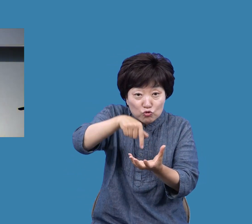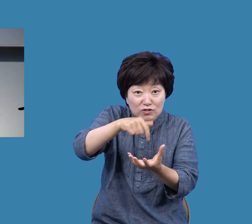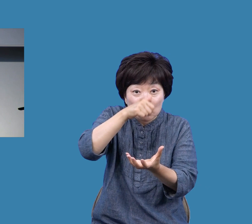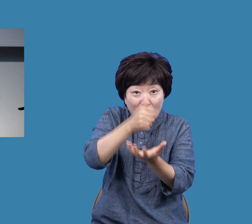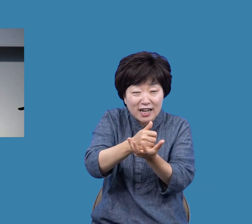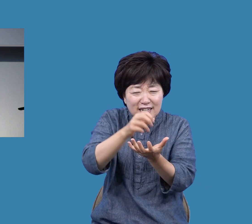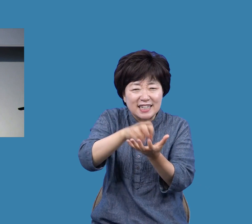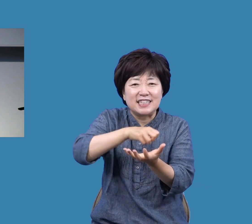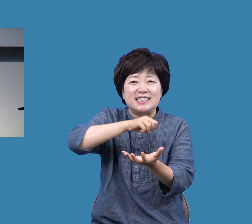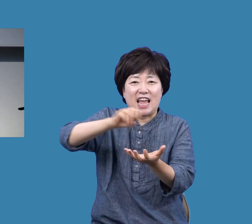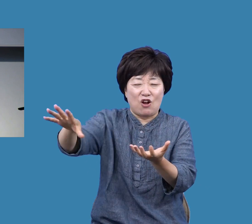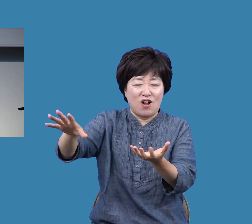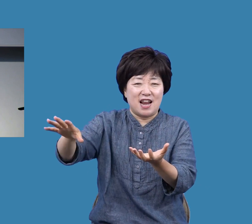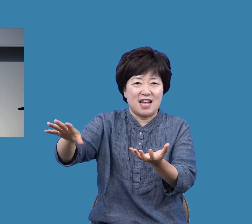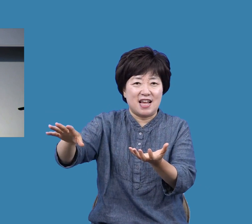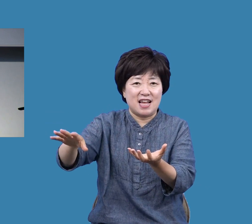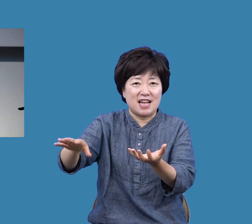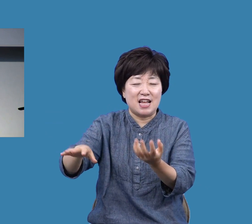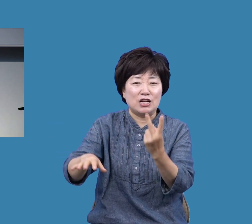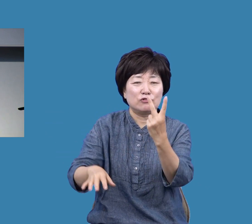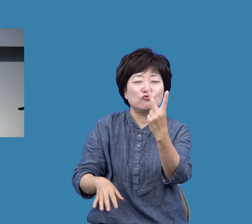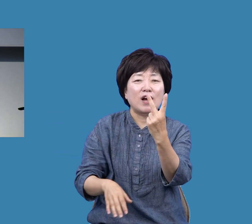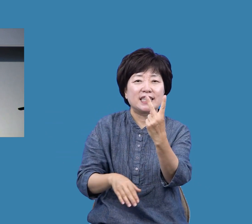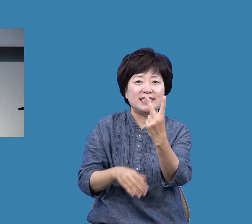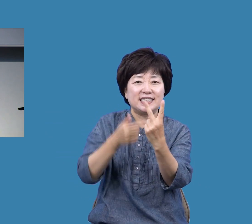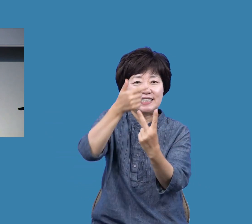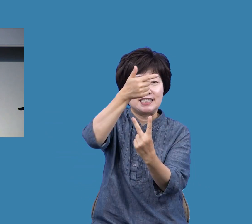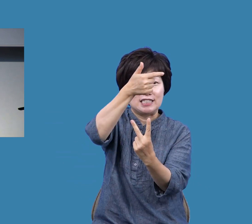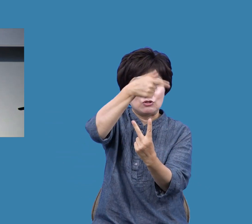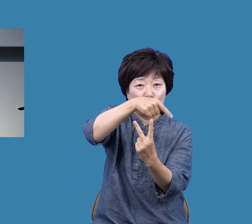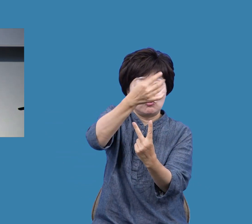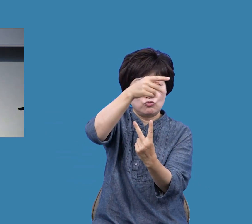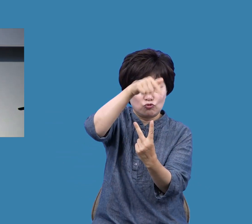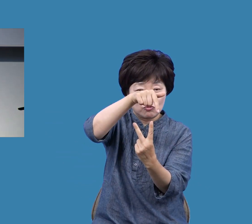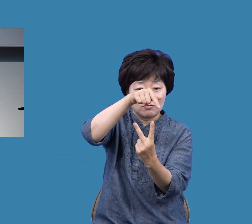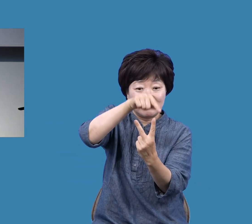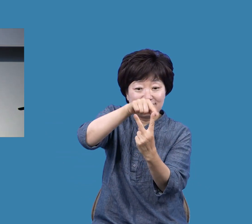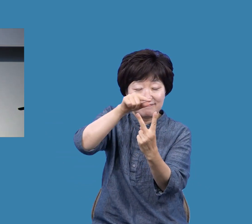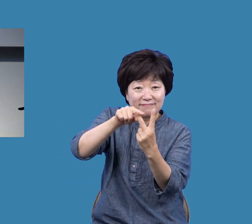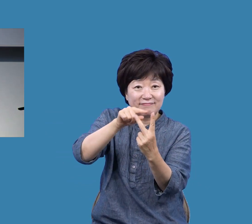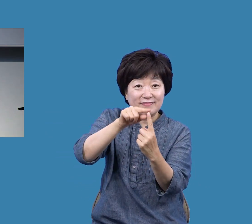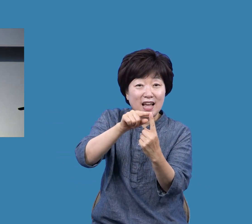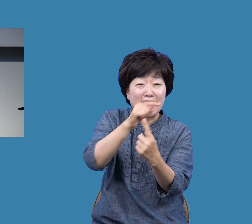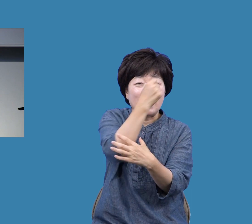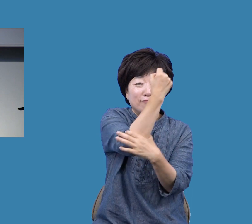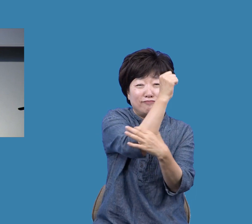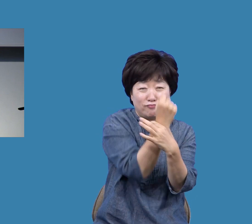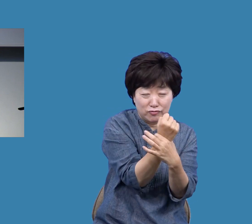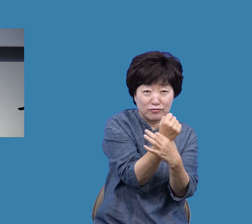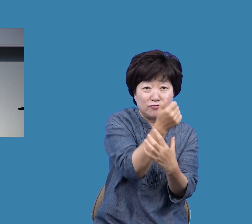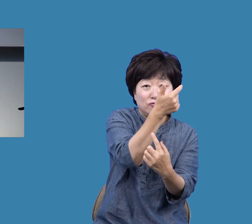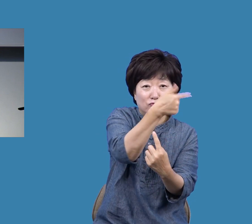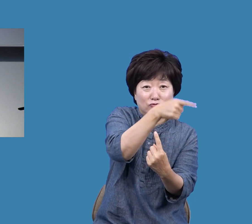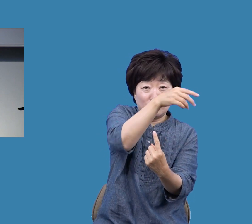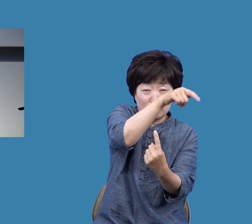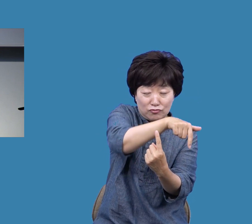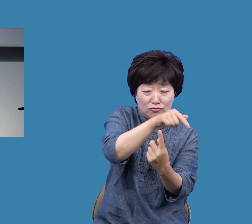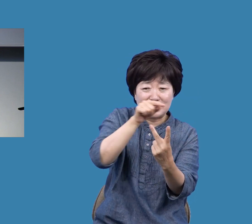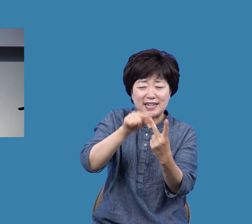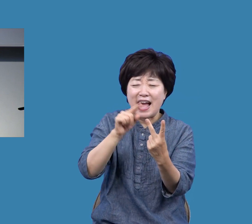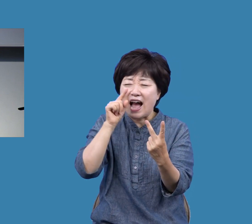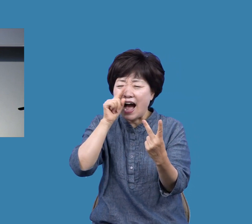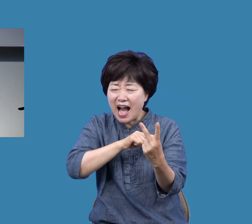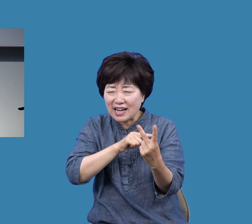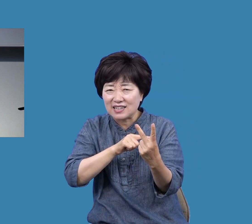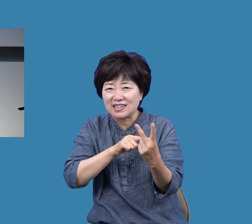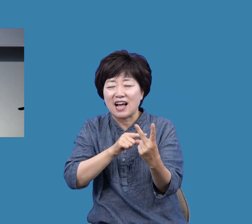누룩을 제거해야 되는데 두 가지 누룩을 얘기하는데 묵은 누룩과 악의에 찬 누룩이에요. 여러분 무슨 뜻일까요? 묵은 누룩은 뭐고 악의에